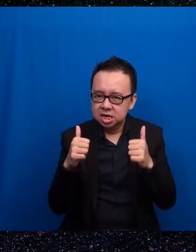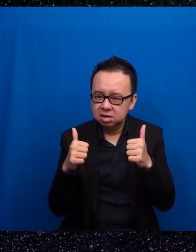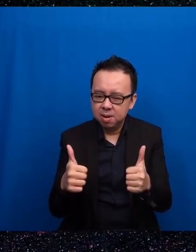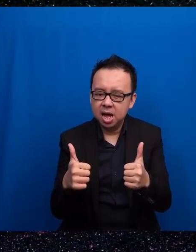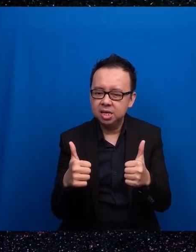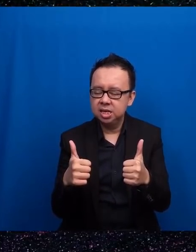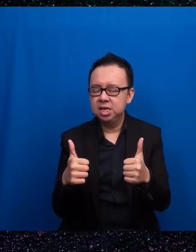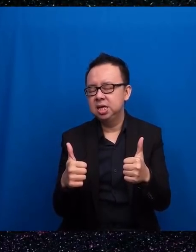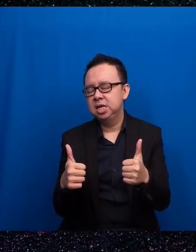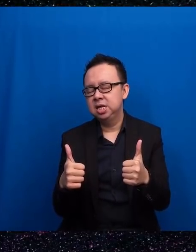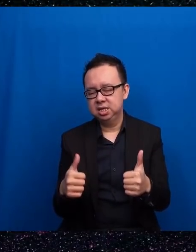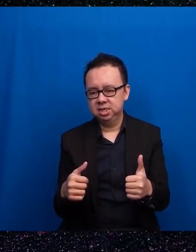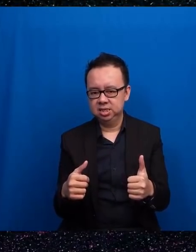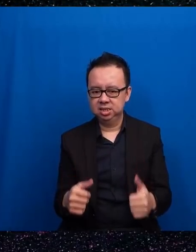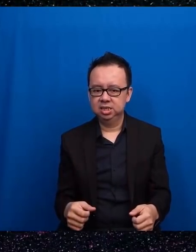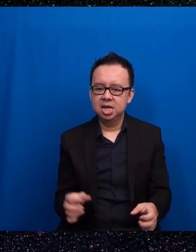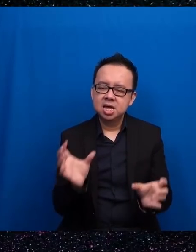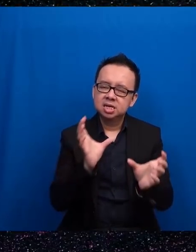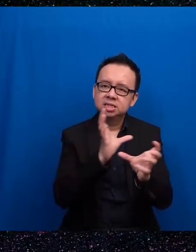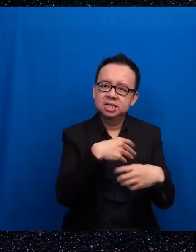yang terbaik